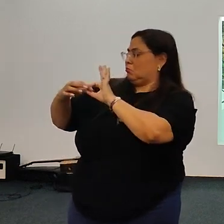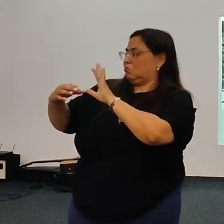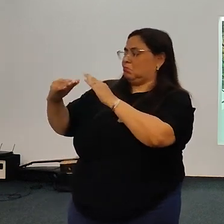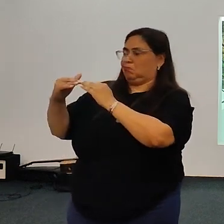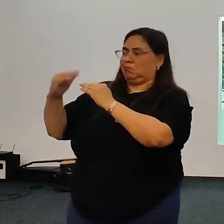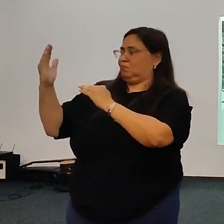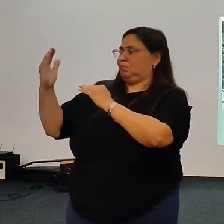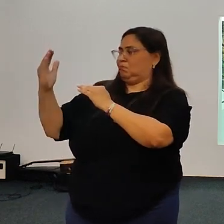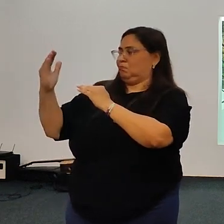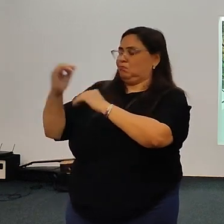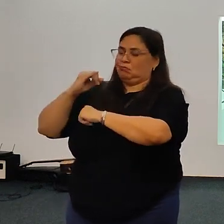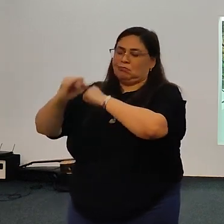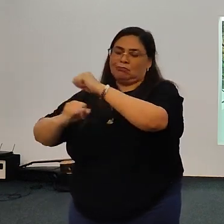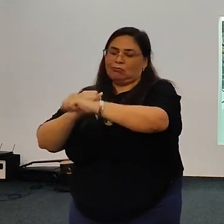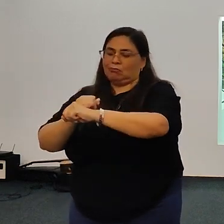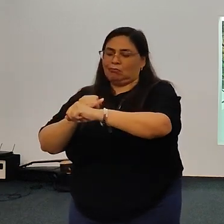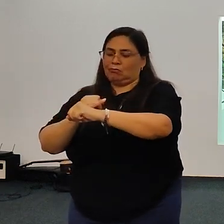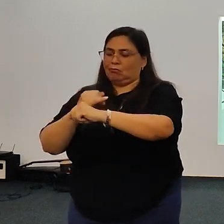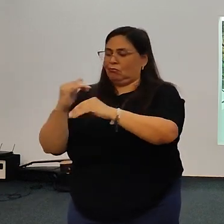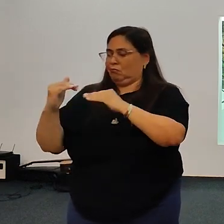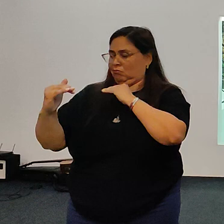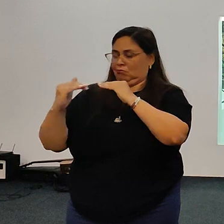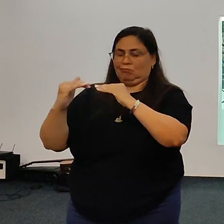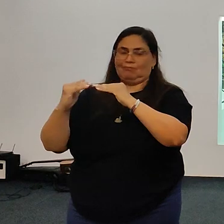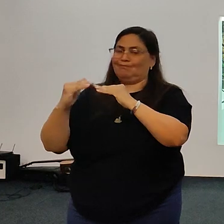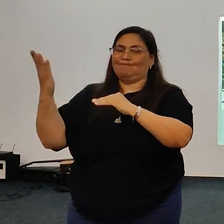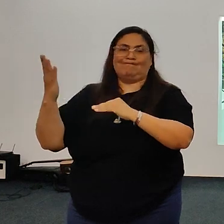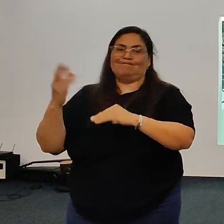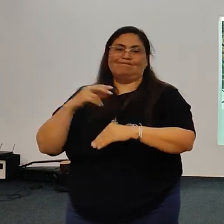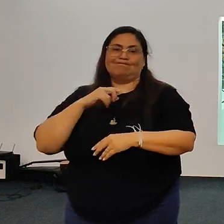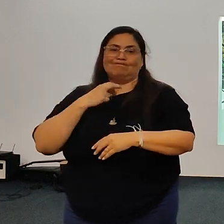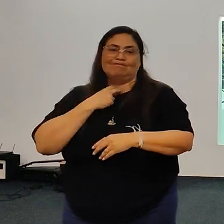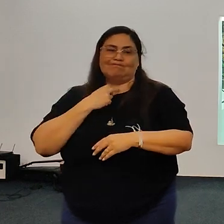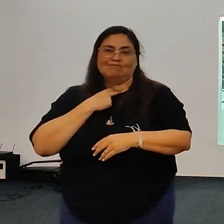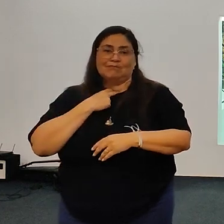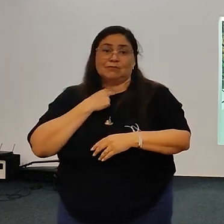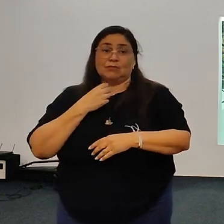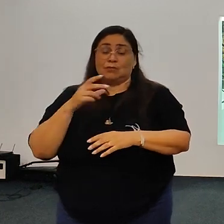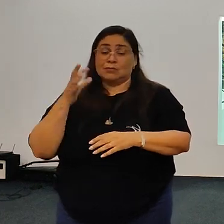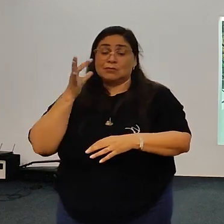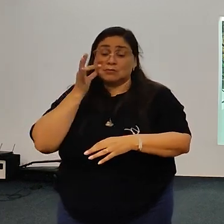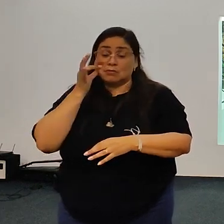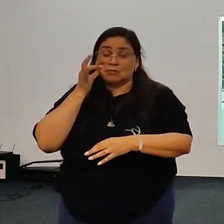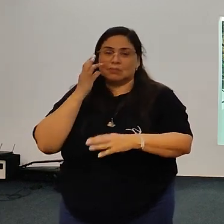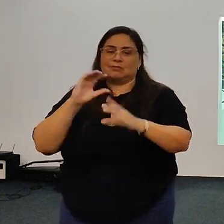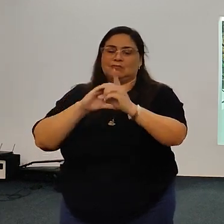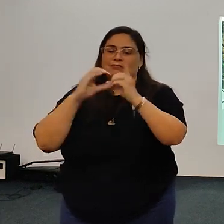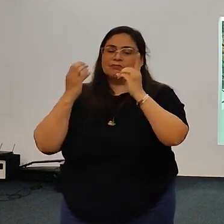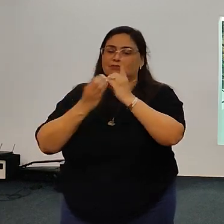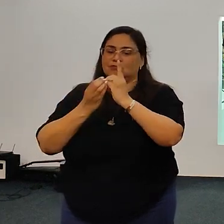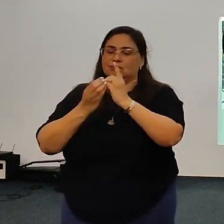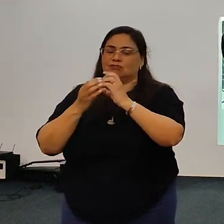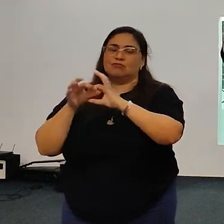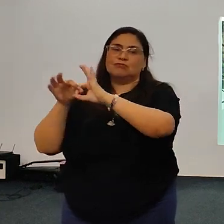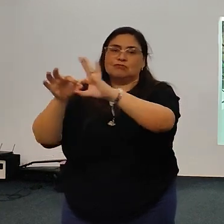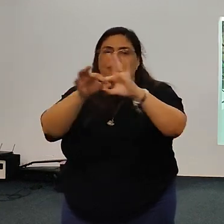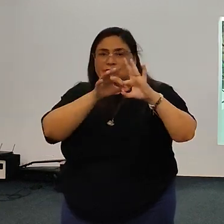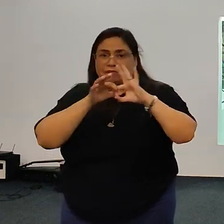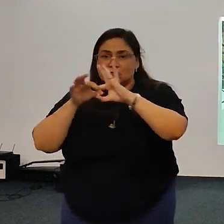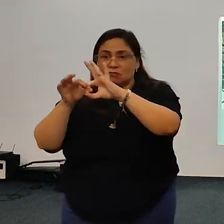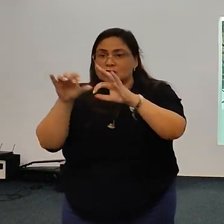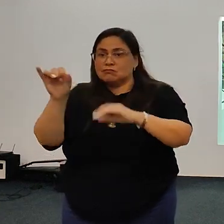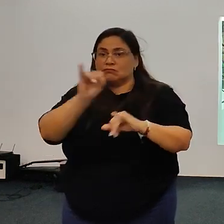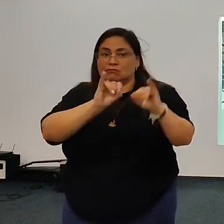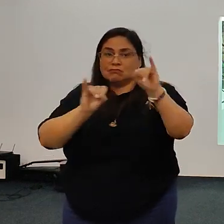não consegue pela internet, é a comunhão que você só consegue presencialmente, cultuando a Deus, junto com outros